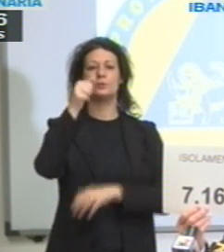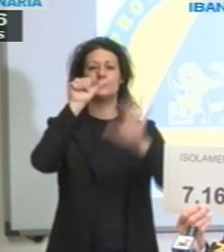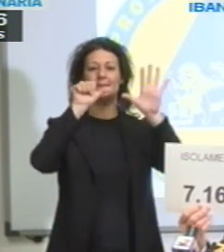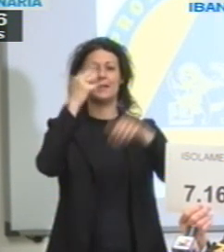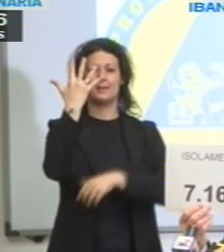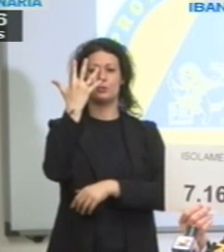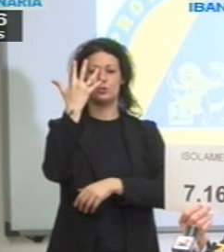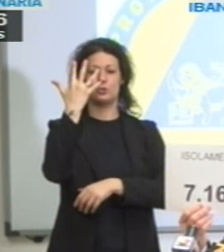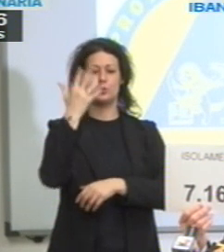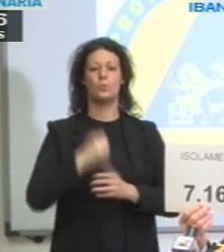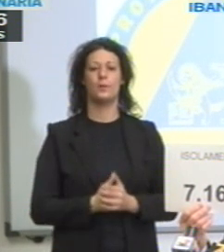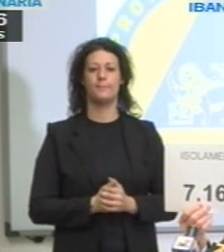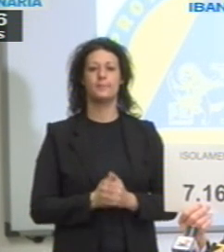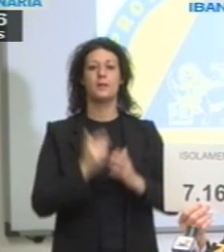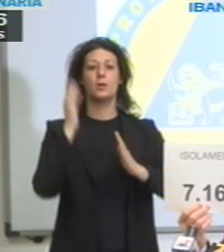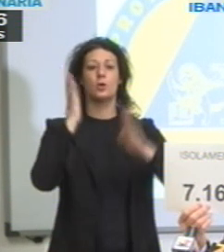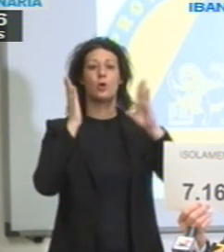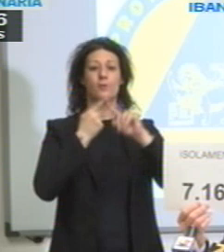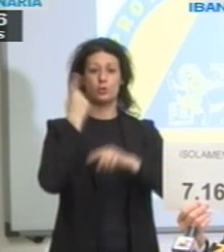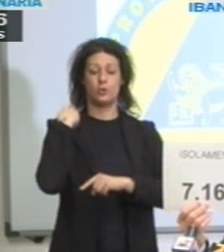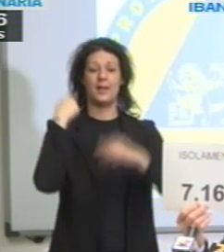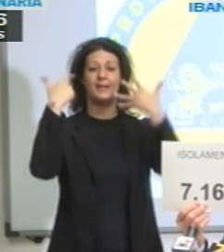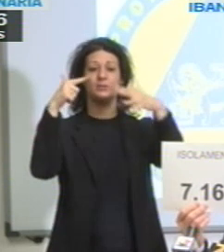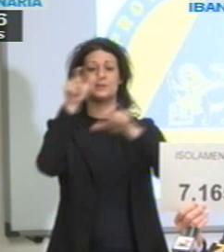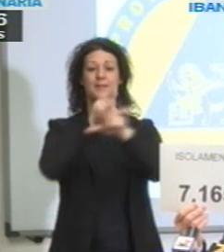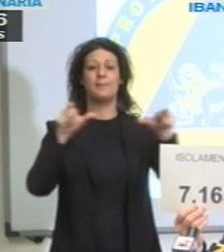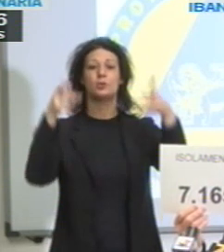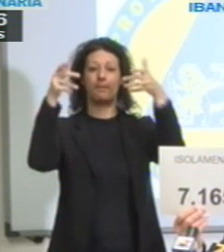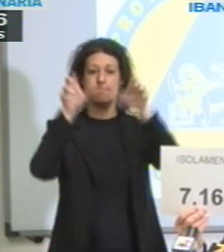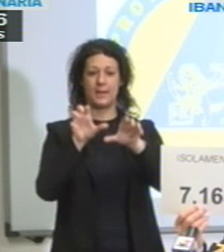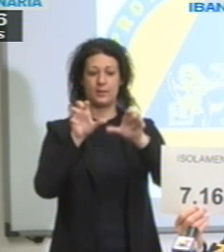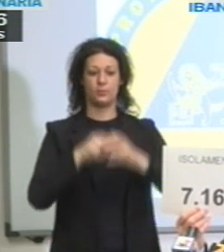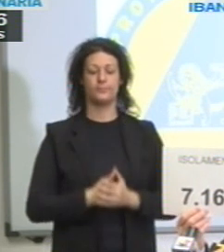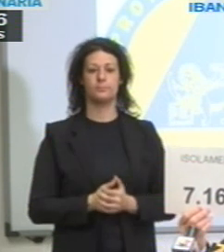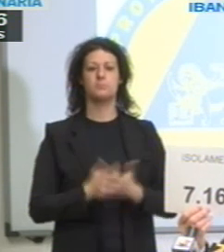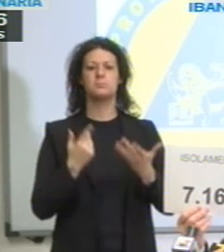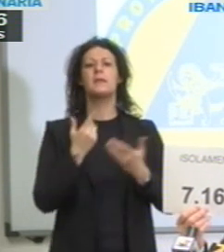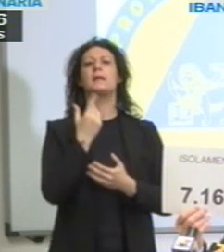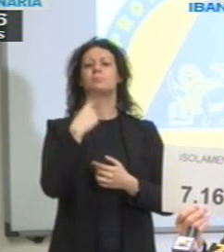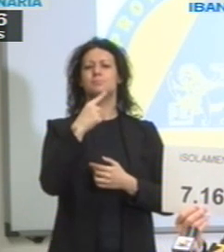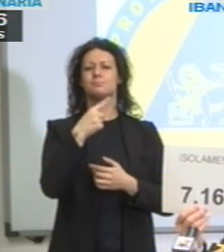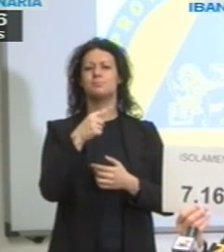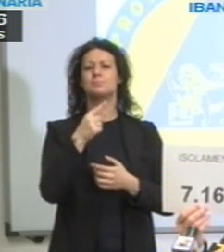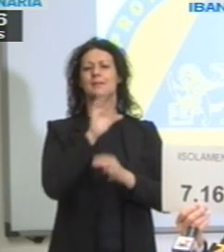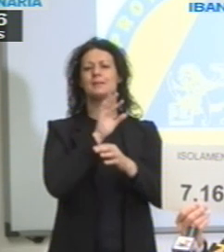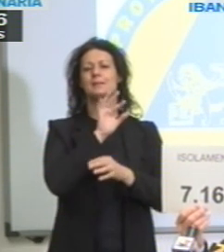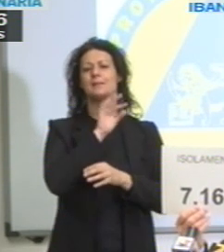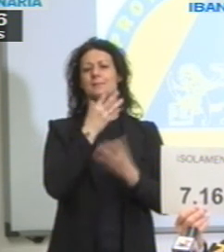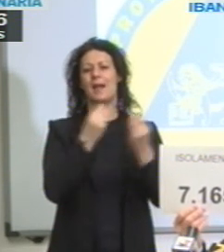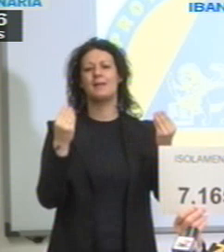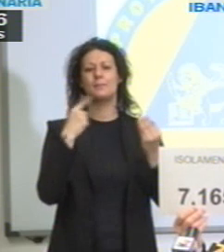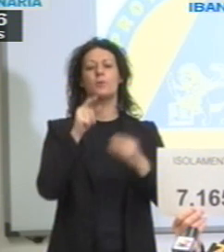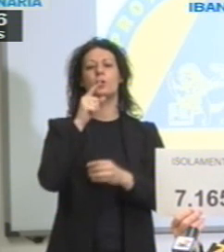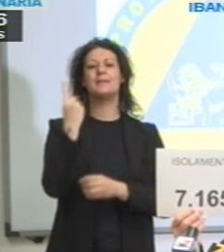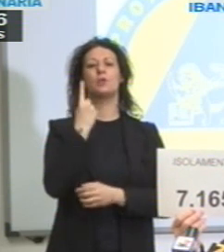7.165, sono 17 in meno rispetto a ieri. Questi sono, molti sono gli isolamenti fiduciari, coloro che sono in